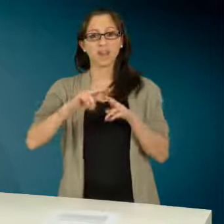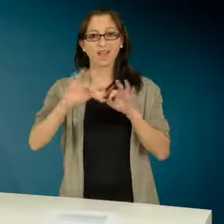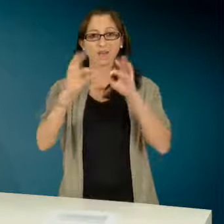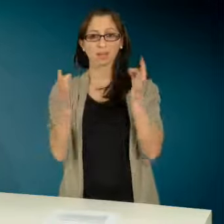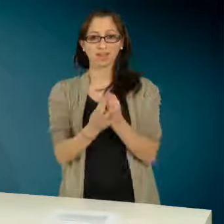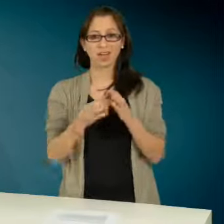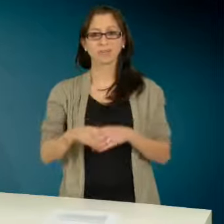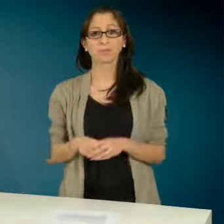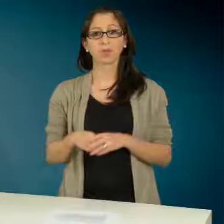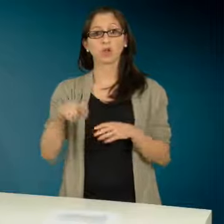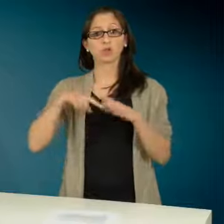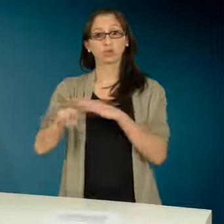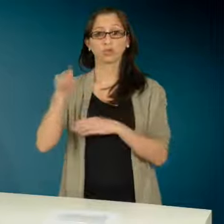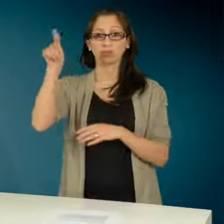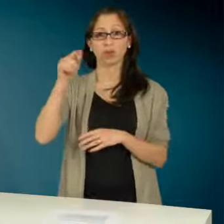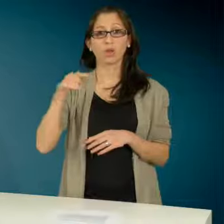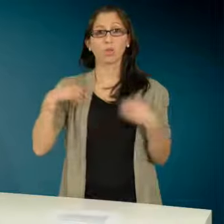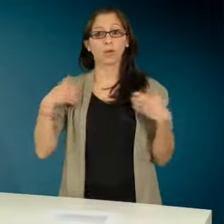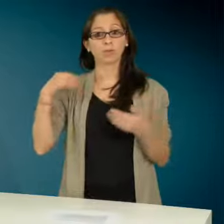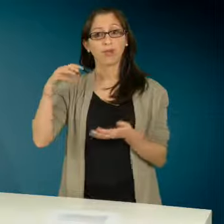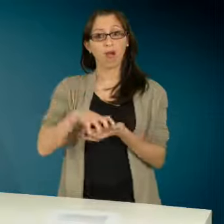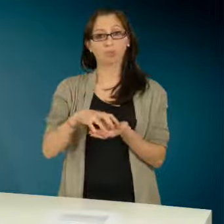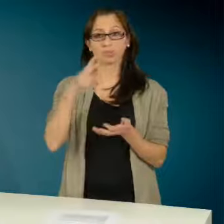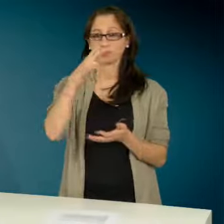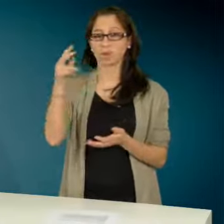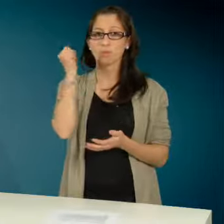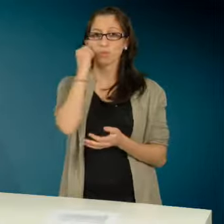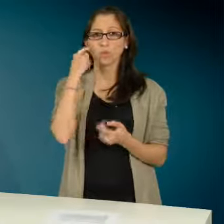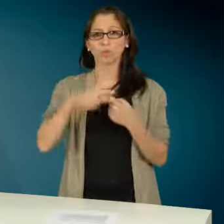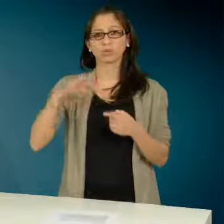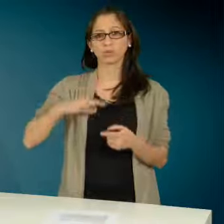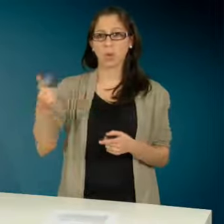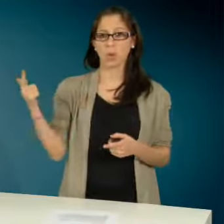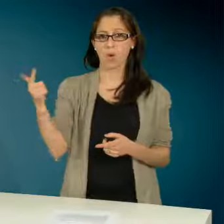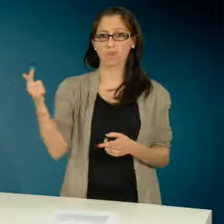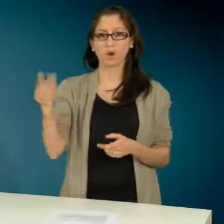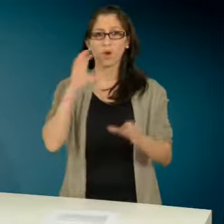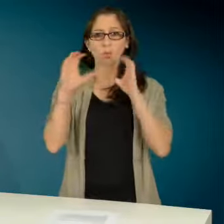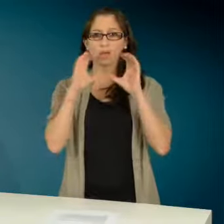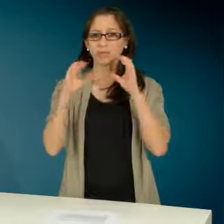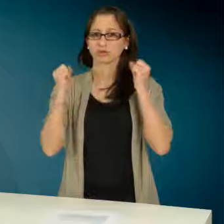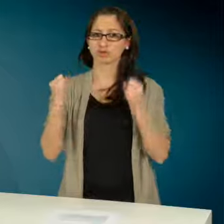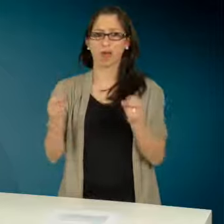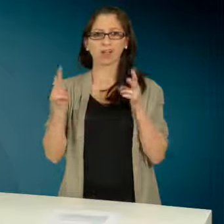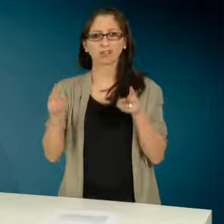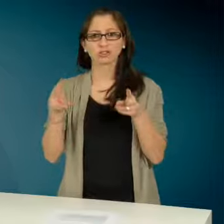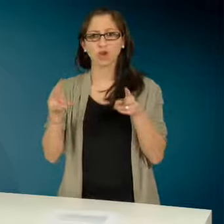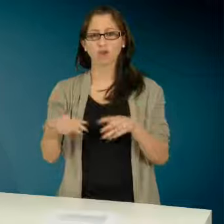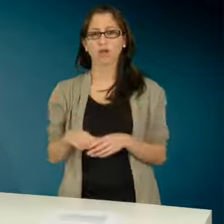gegeben. Das Jugendamt hatte gesehen, dass die Kommunikation zwischen Mutter und Sohn stark gestört war und